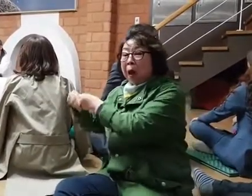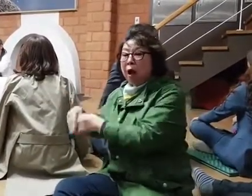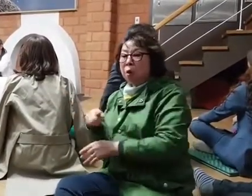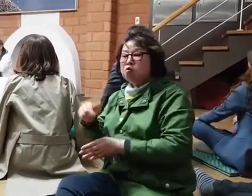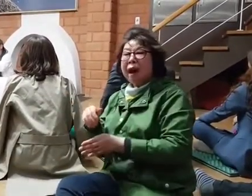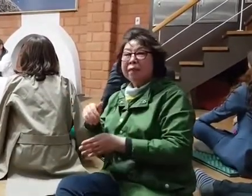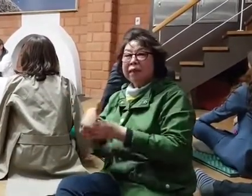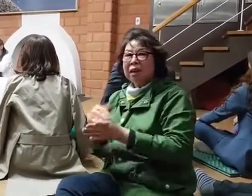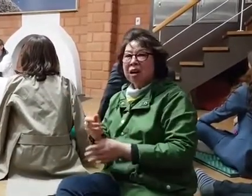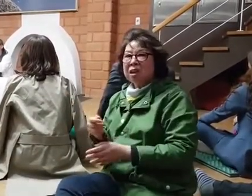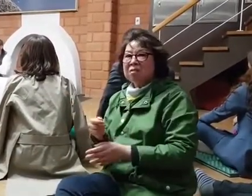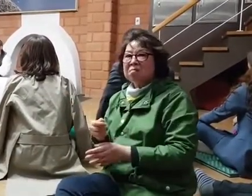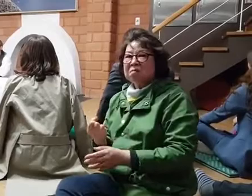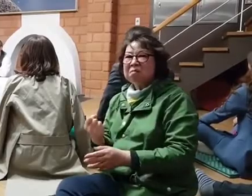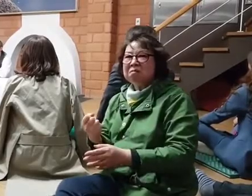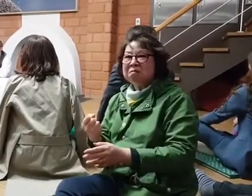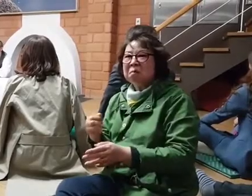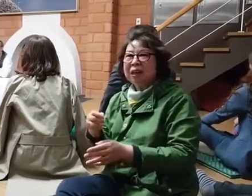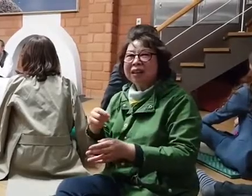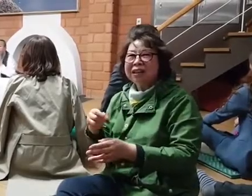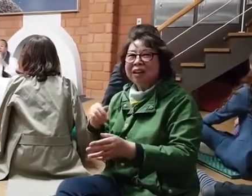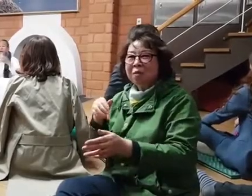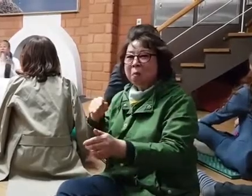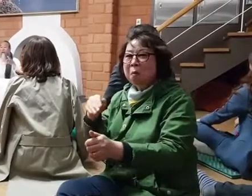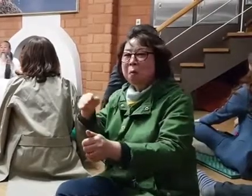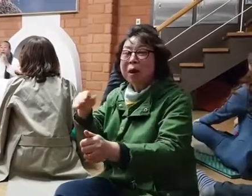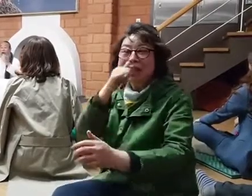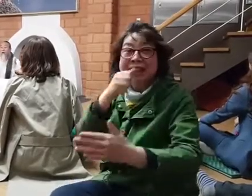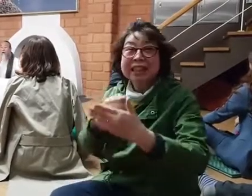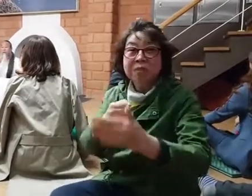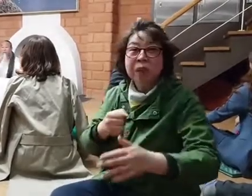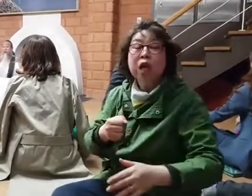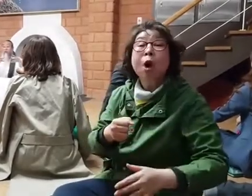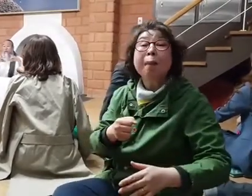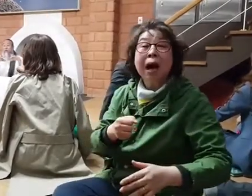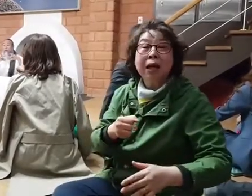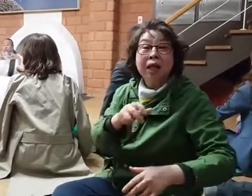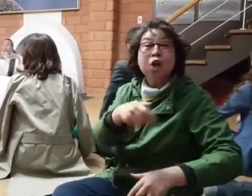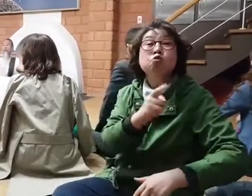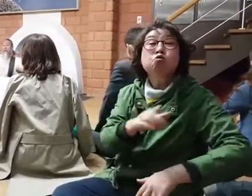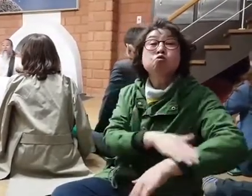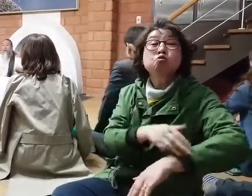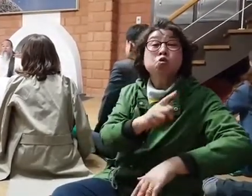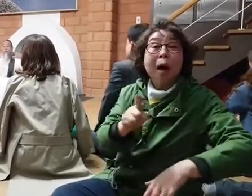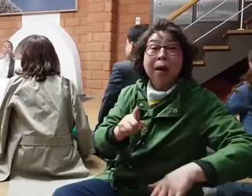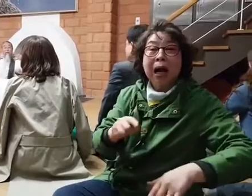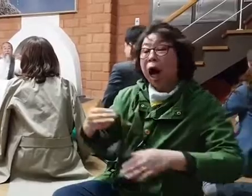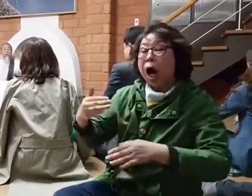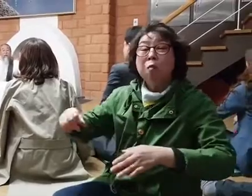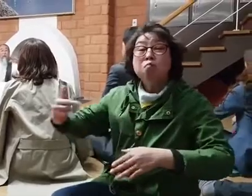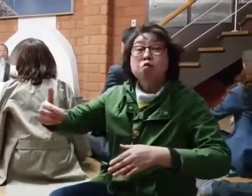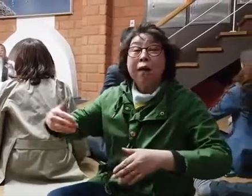자꾸 저거를 코너를 모는 것만 생각을 했으니까 이게 요 좌파가 잡으면 그래도 우리가 동질성을 가지고